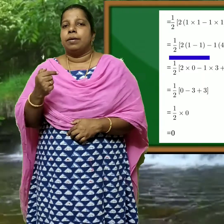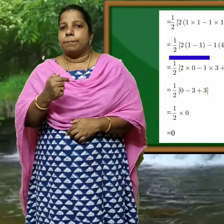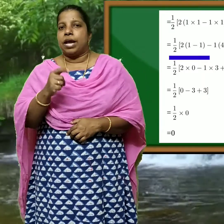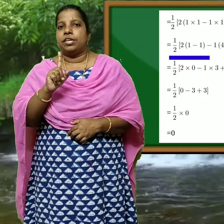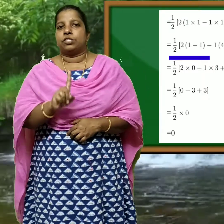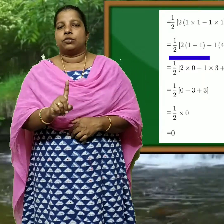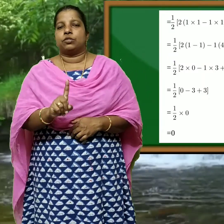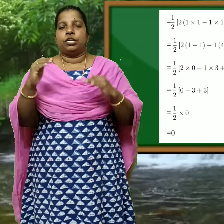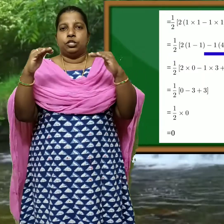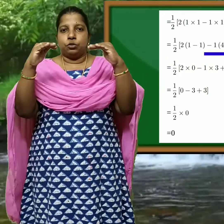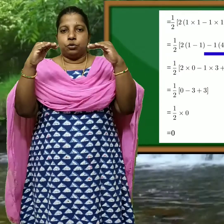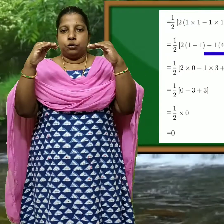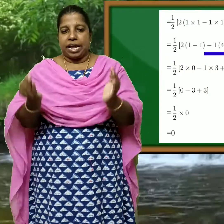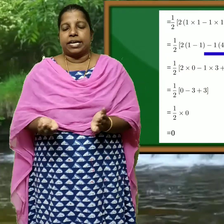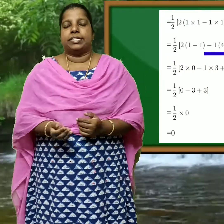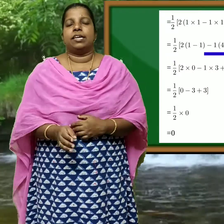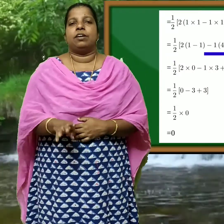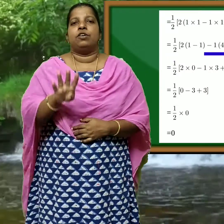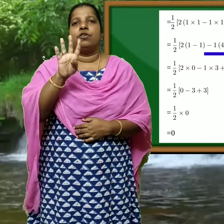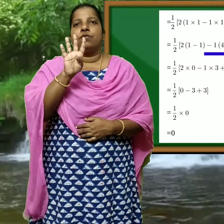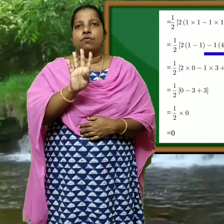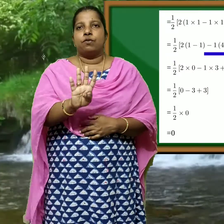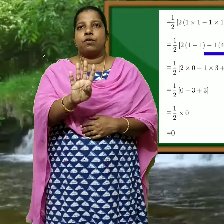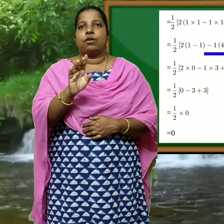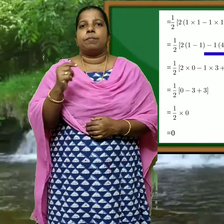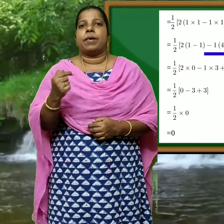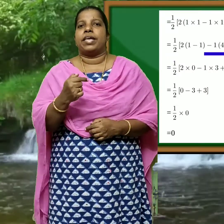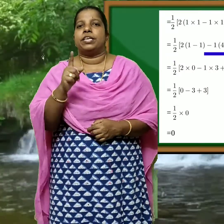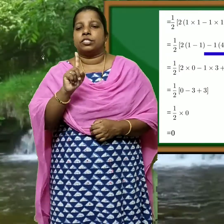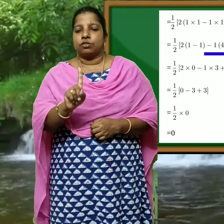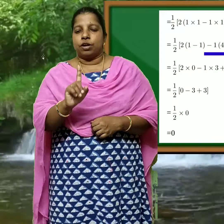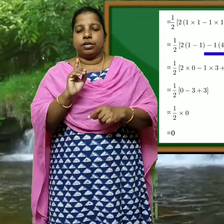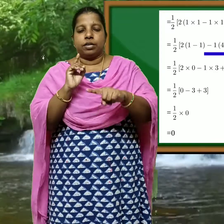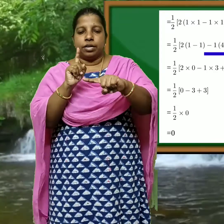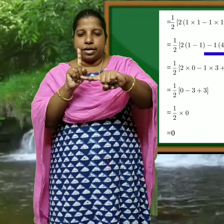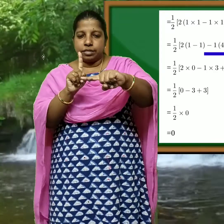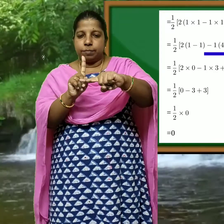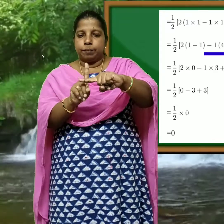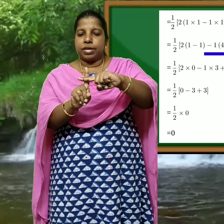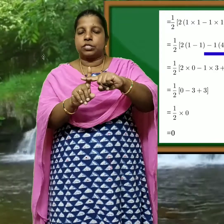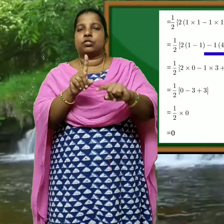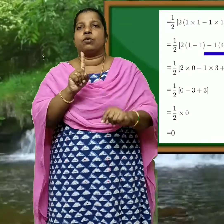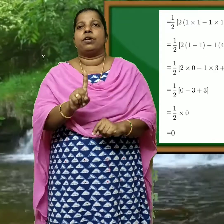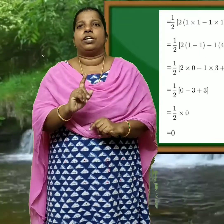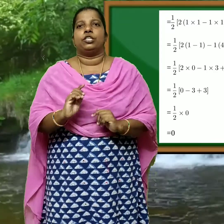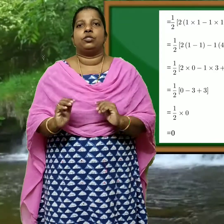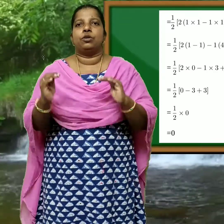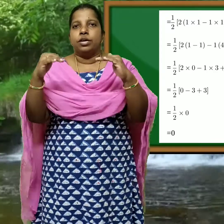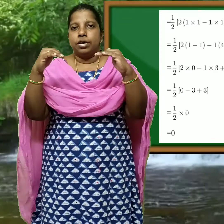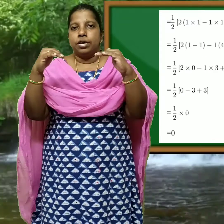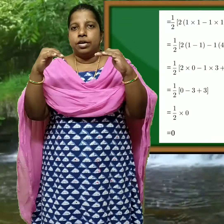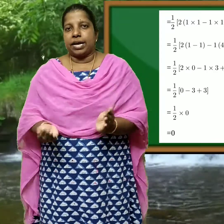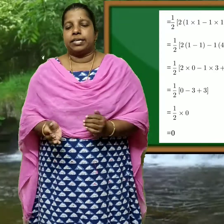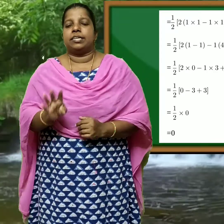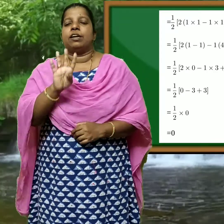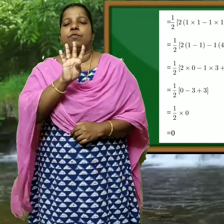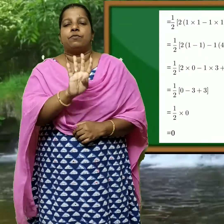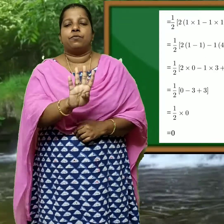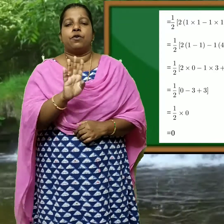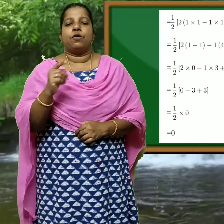1 minus 1 into ബ്രാക്കറ്റിൽ 4 minus 1 plus 1 into